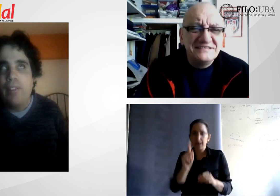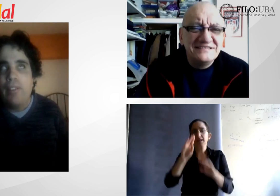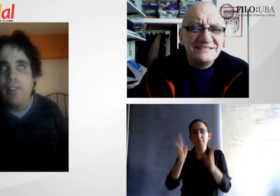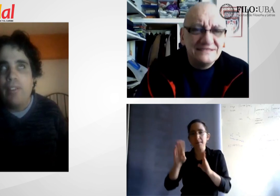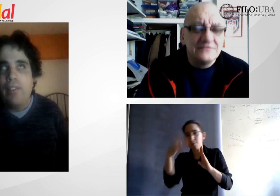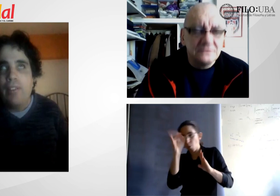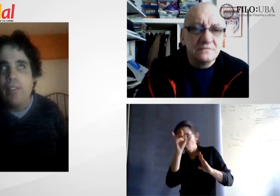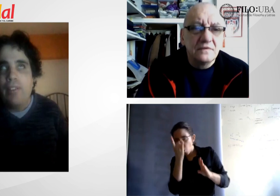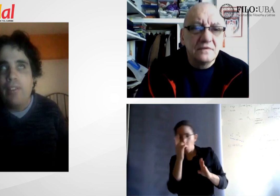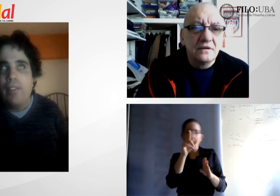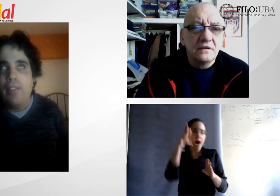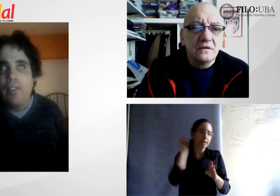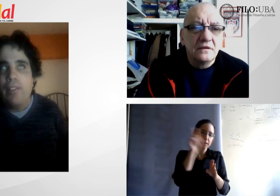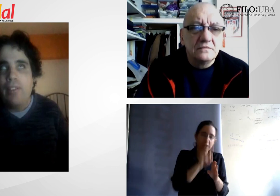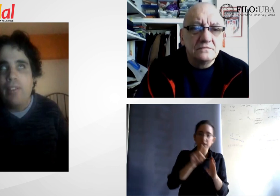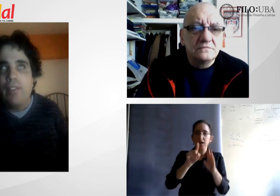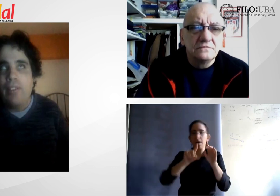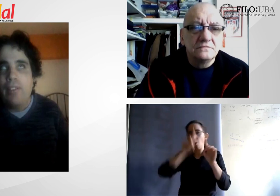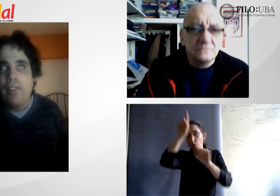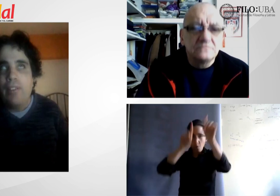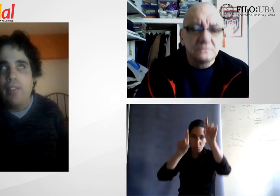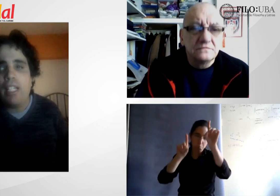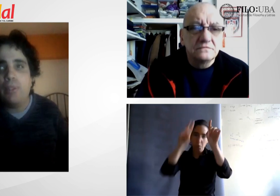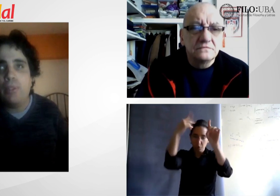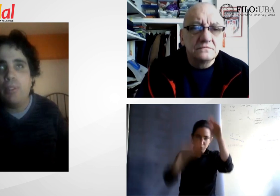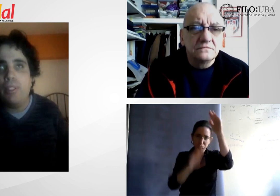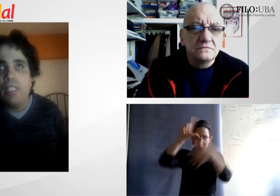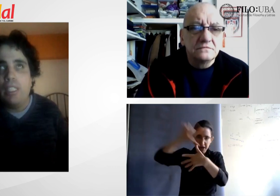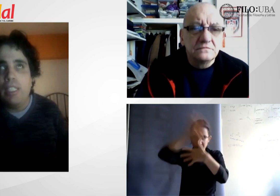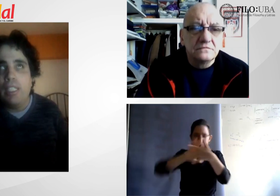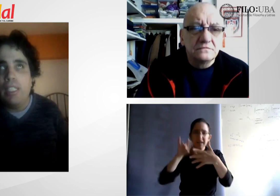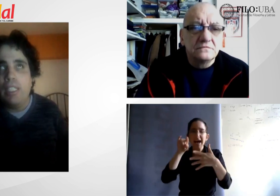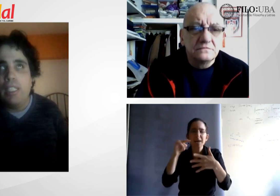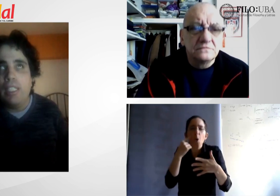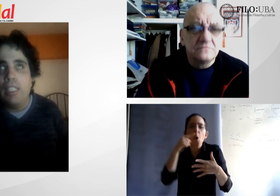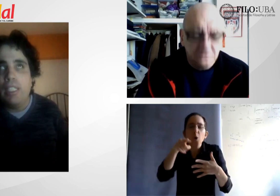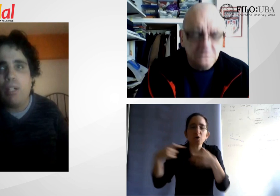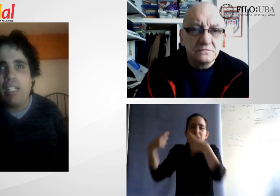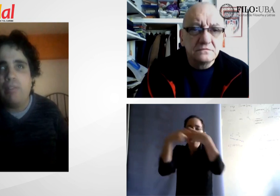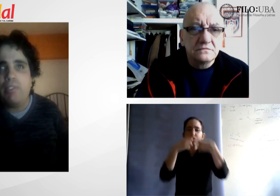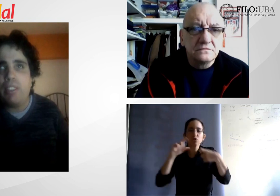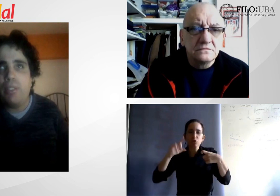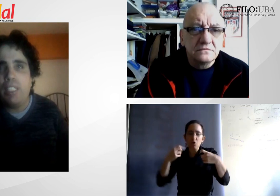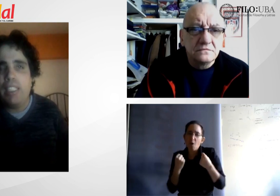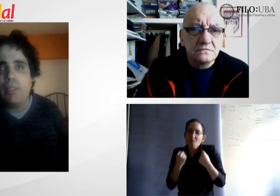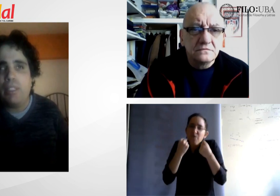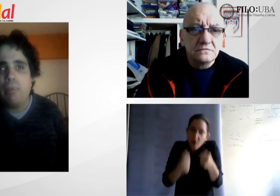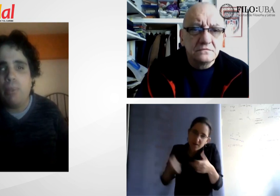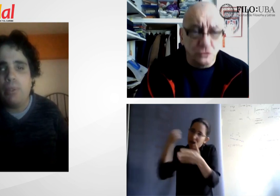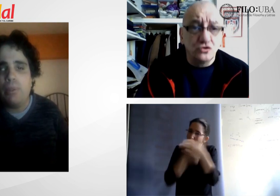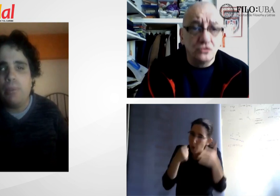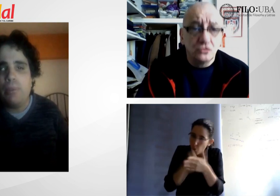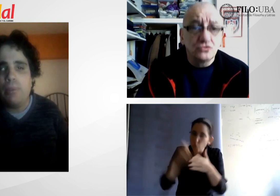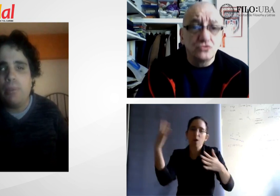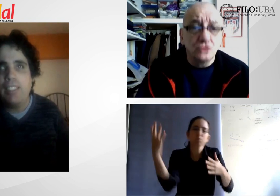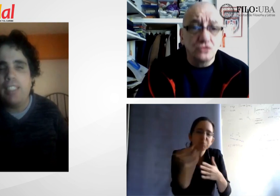que a partir de las organizaciones de personas sordas se haya avanzado en más acceso a la información en estos